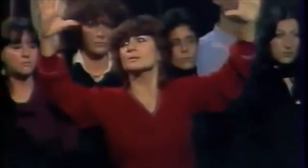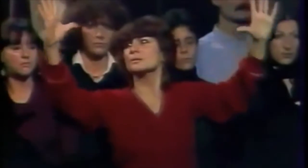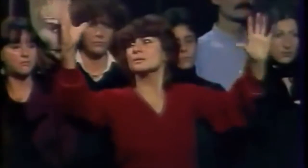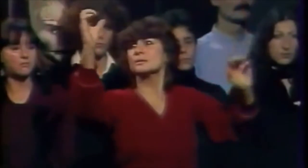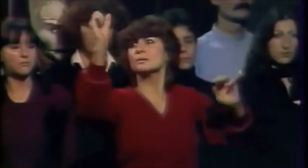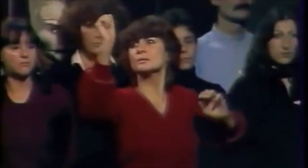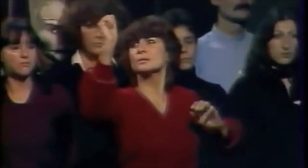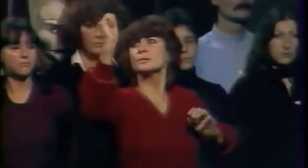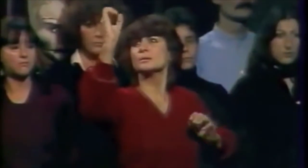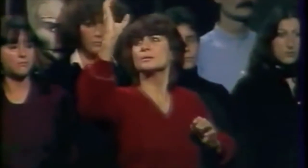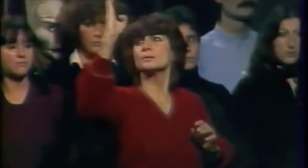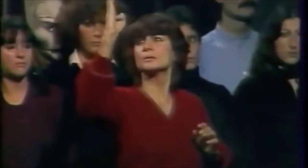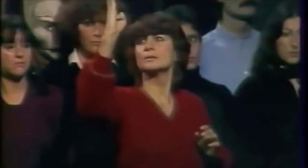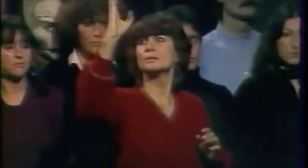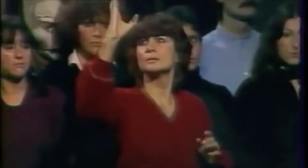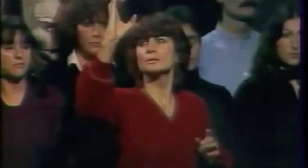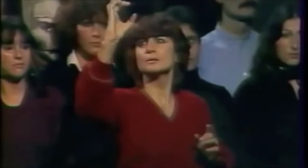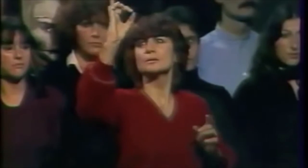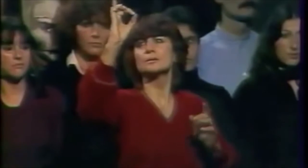Admirez la souplesse de mes mains.